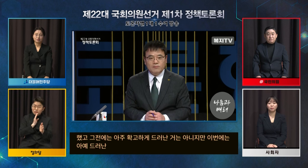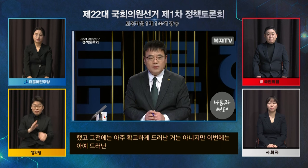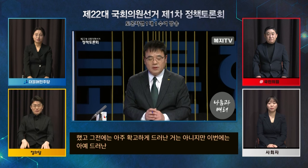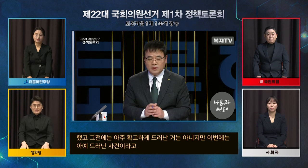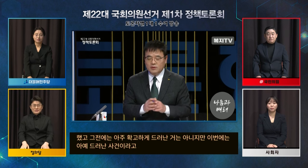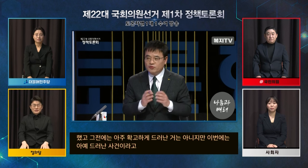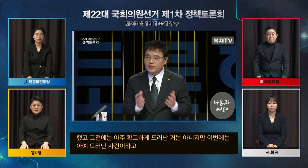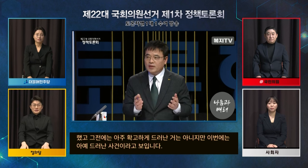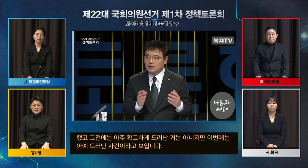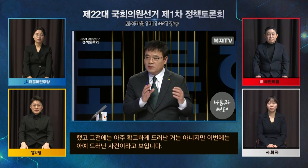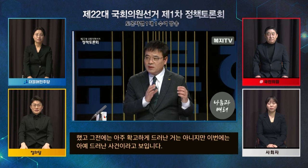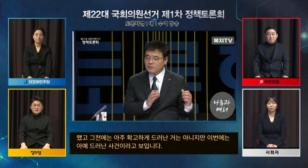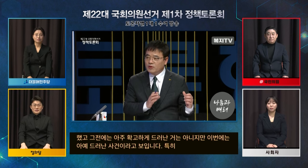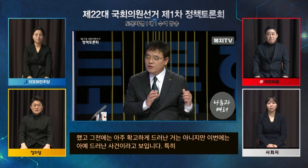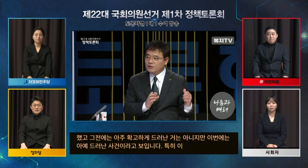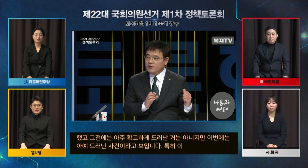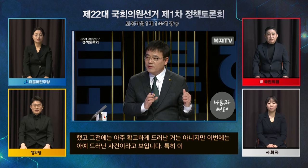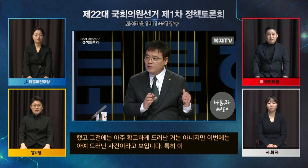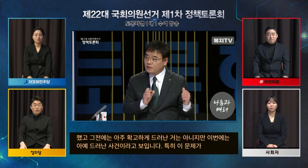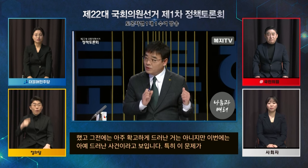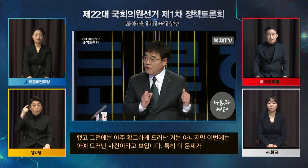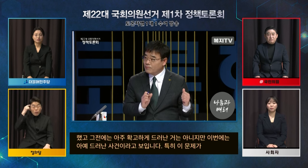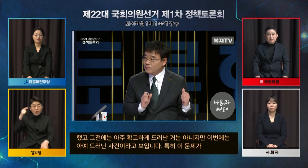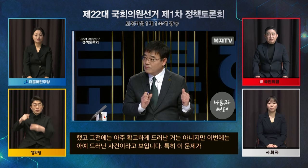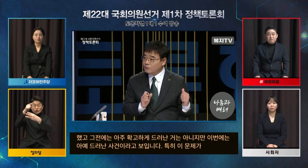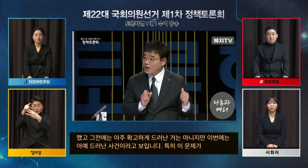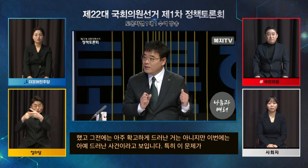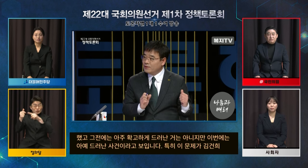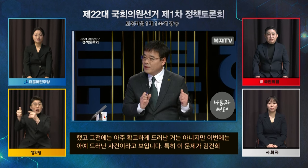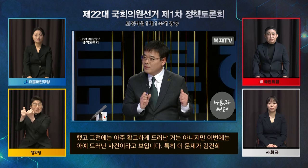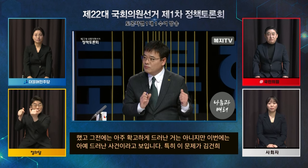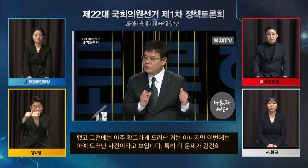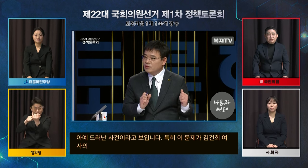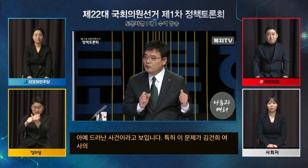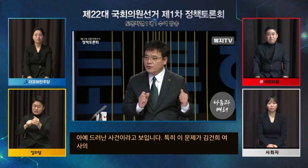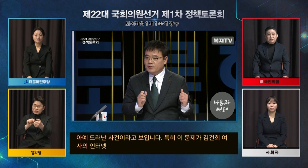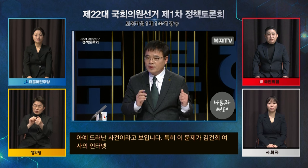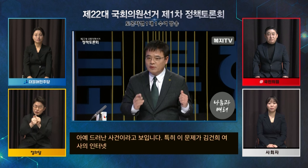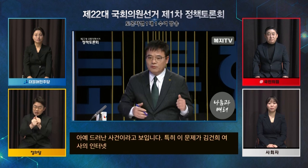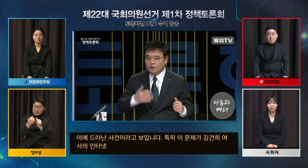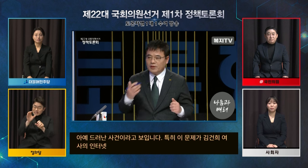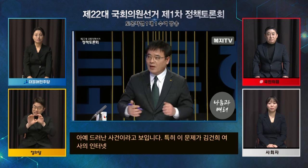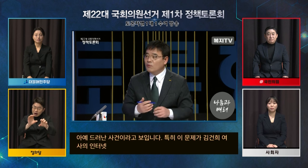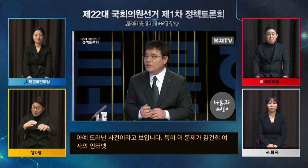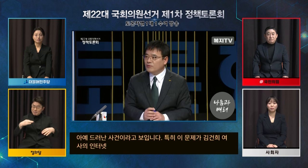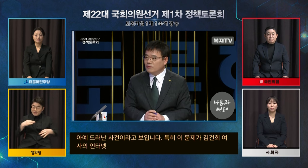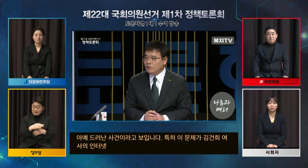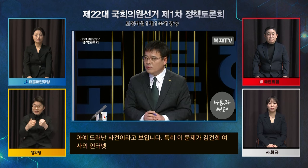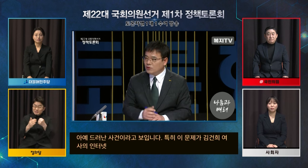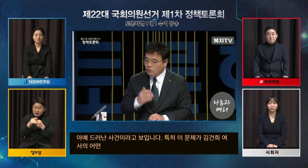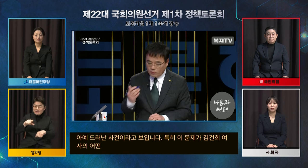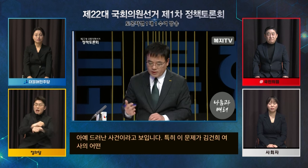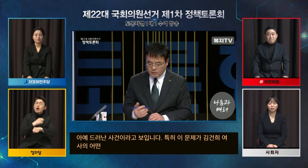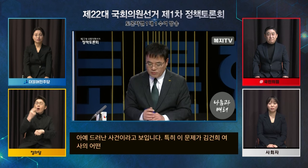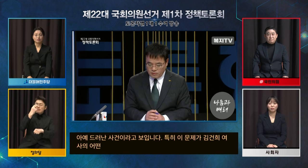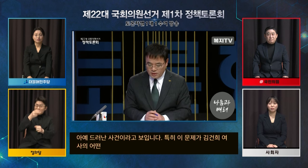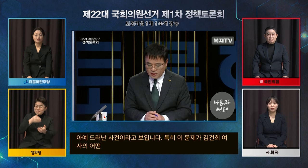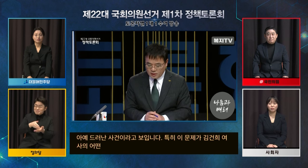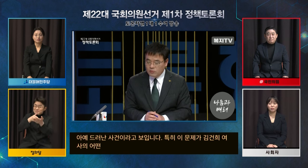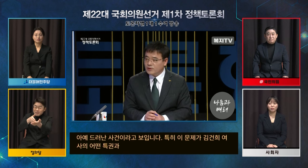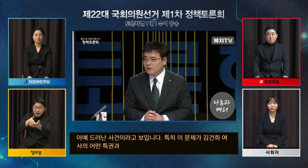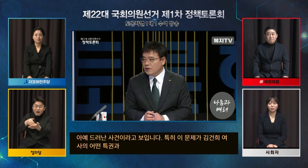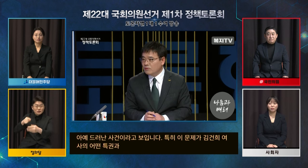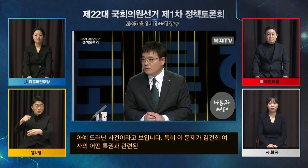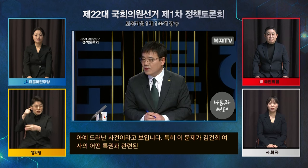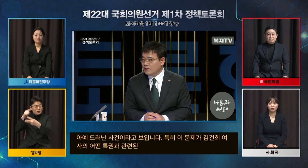이 문제가 김건희 여사의 어떤 특검과 관련된 문제로부터 대통령의 대노가 있었고 경로가 있었고